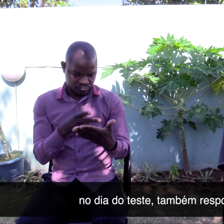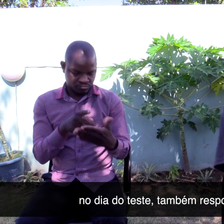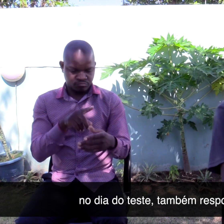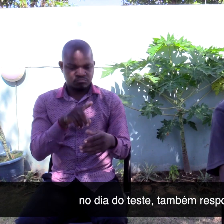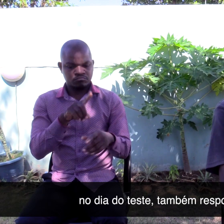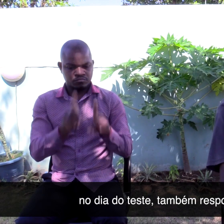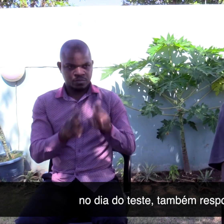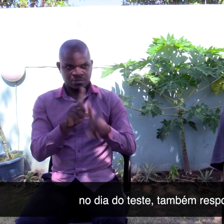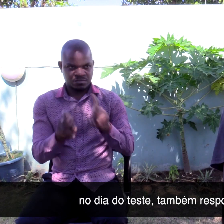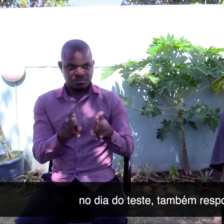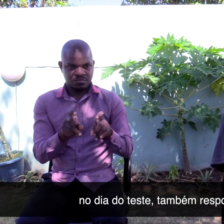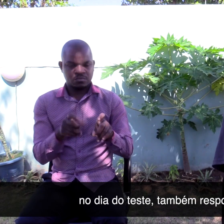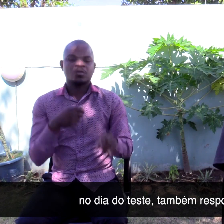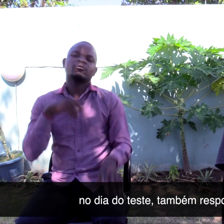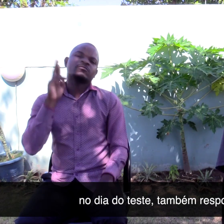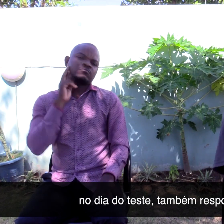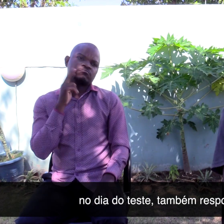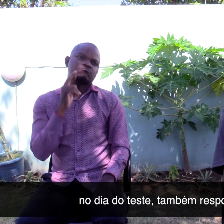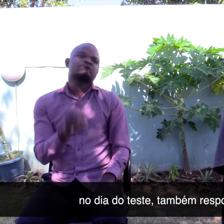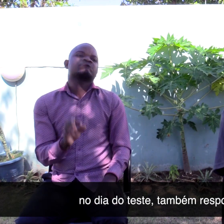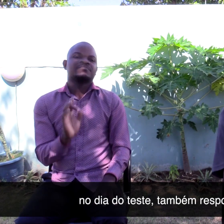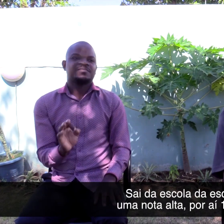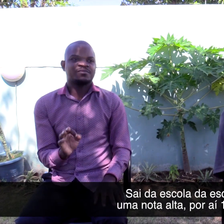perguntou e eu respondi.